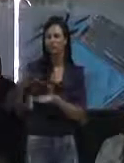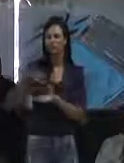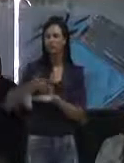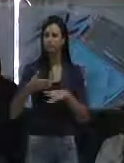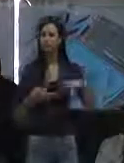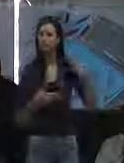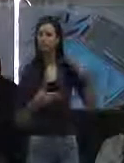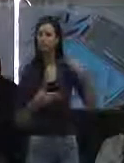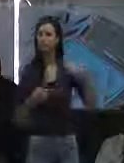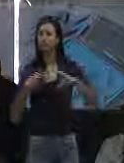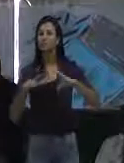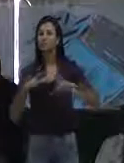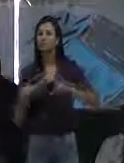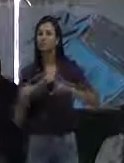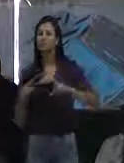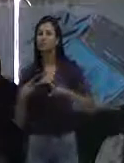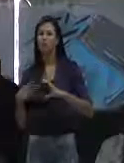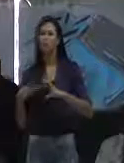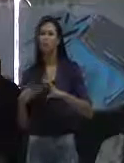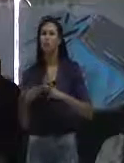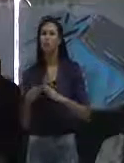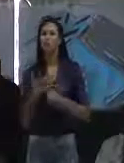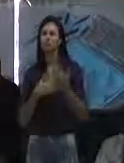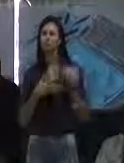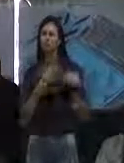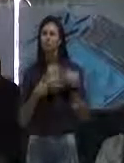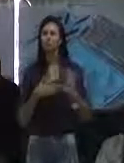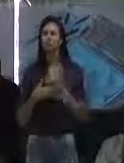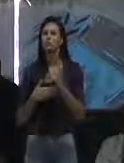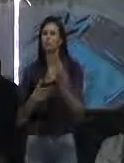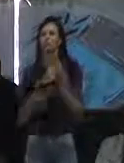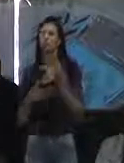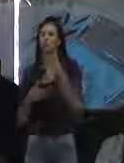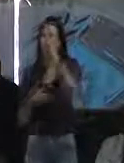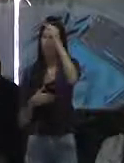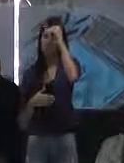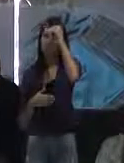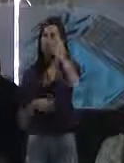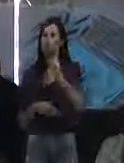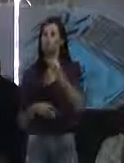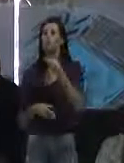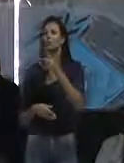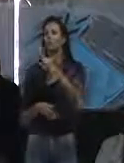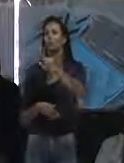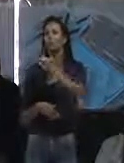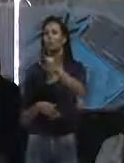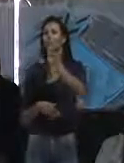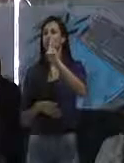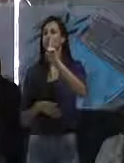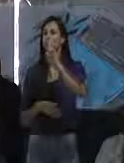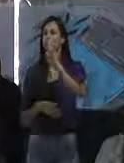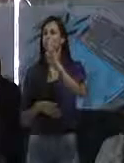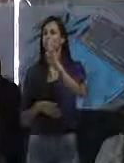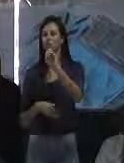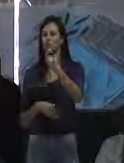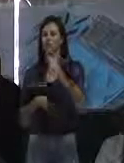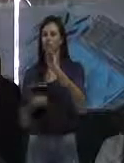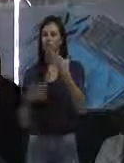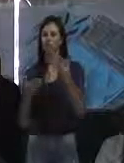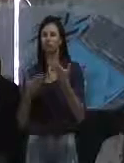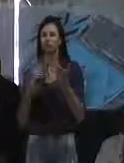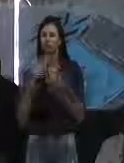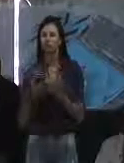período da cassação do ex-prefeito Valderico Reis. Achei um absurdo quando fui convidado, naquele